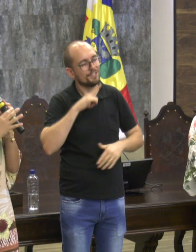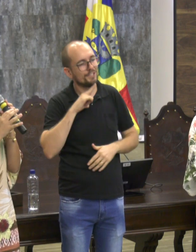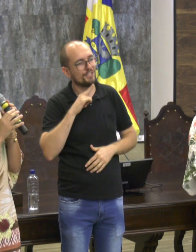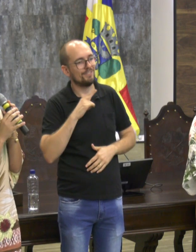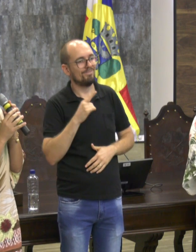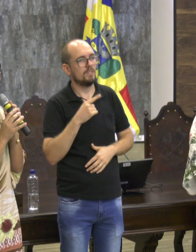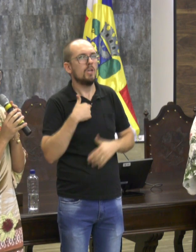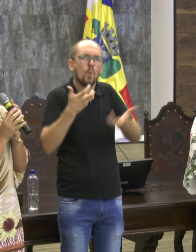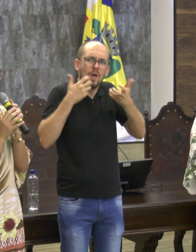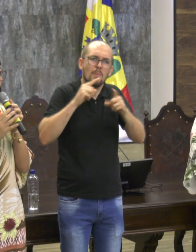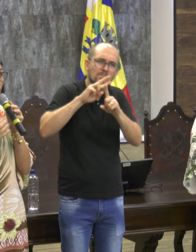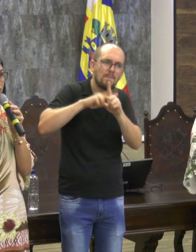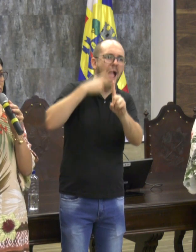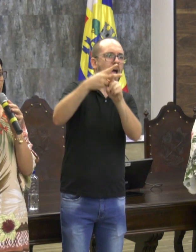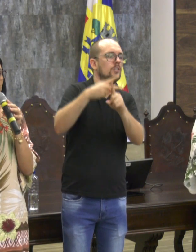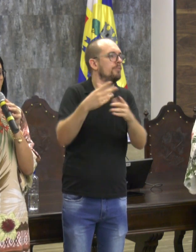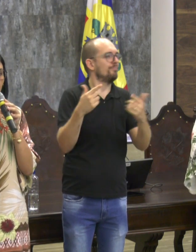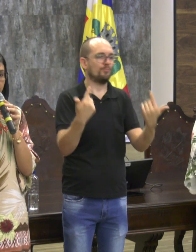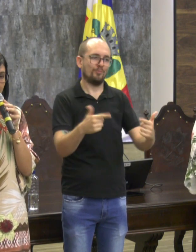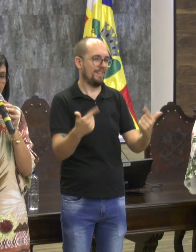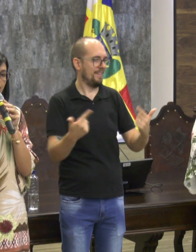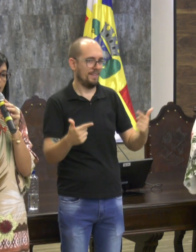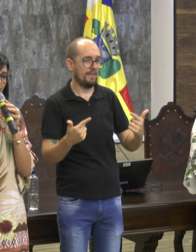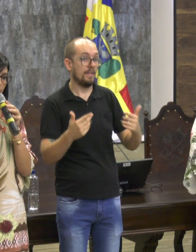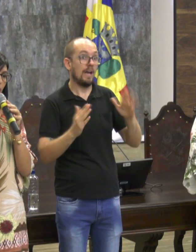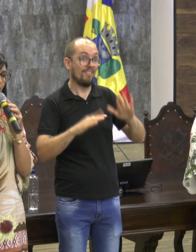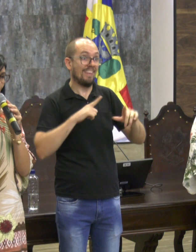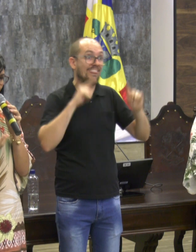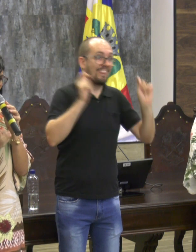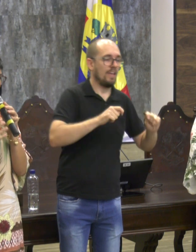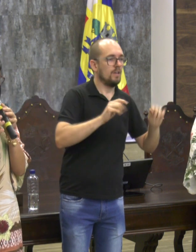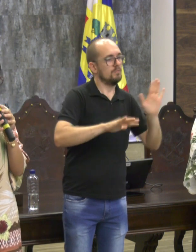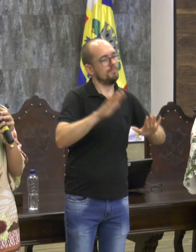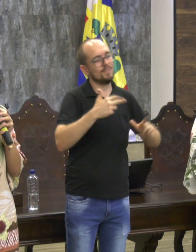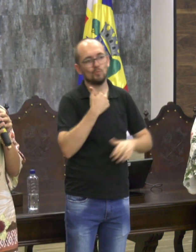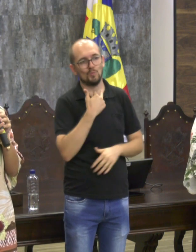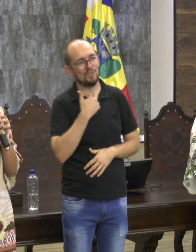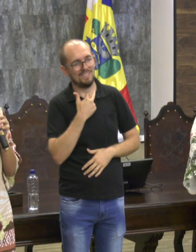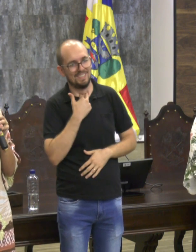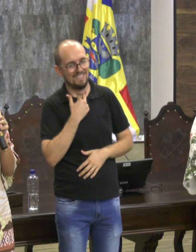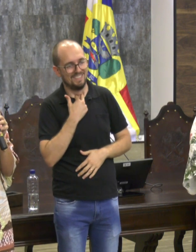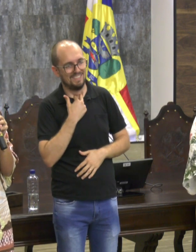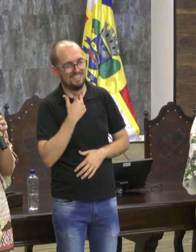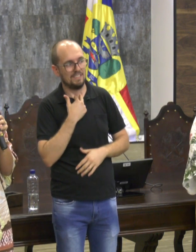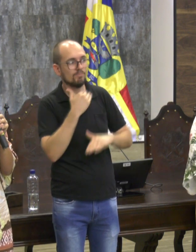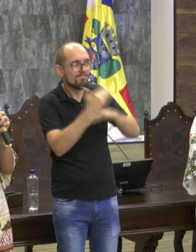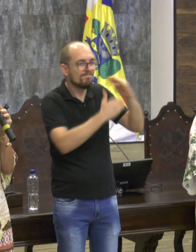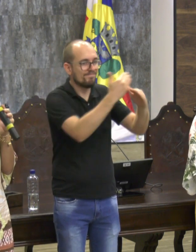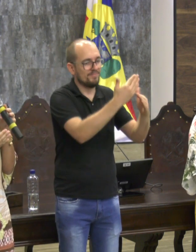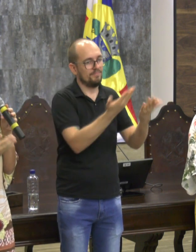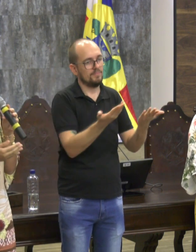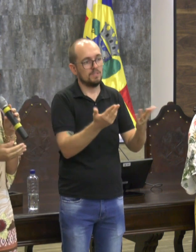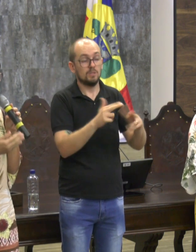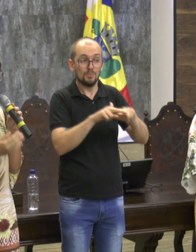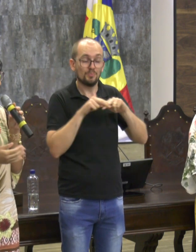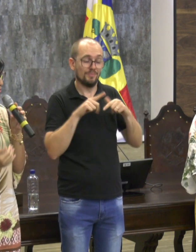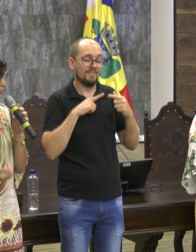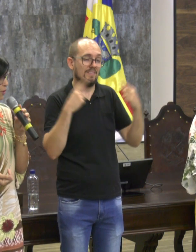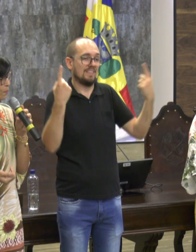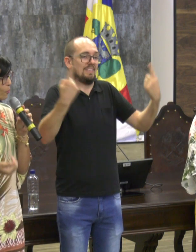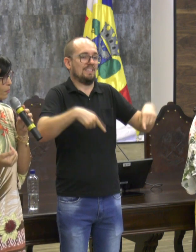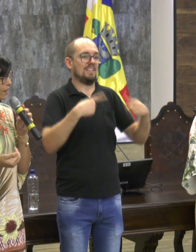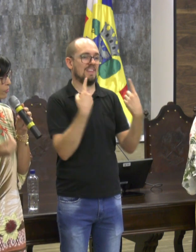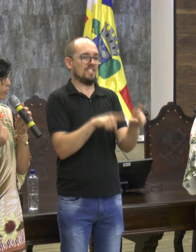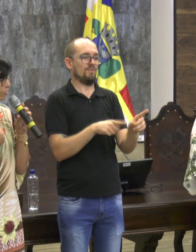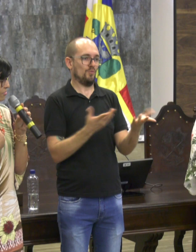que a gente pode contar naquele momento para que a gente possa avançar ou melhorar. Todos os desafios de uma